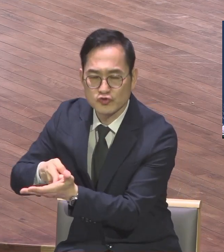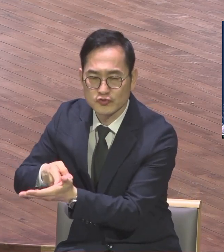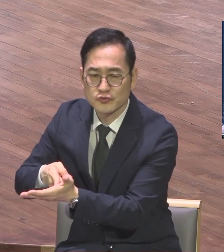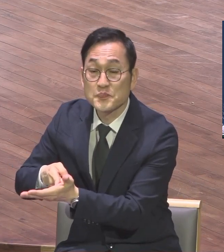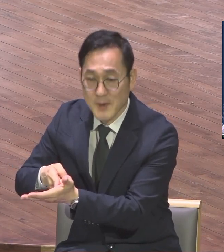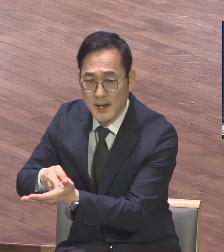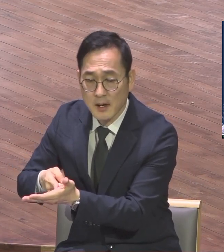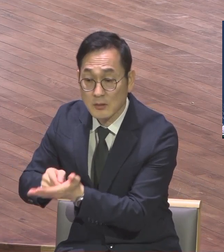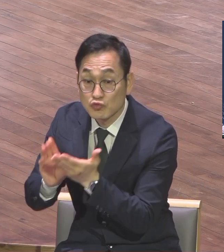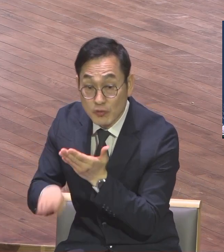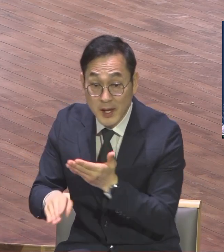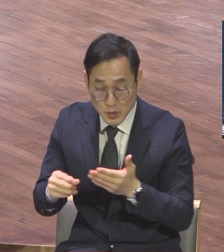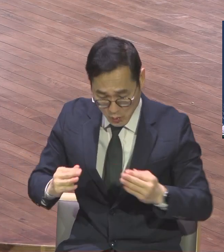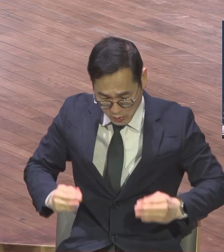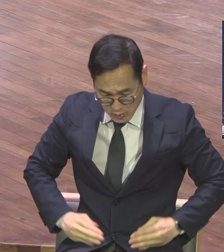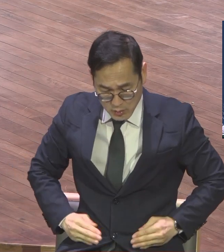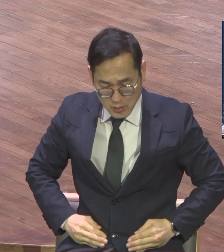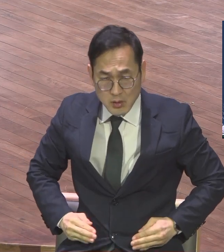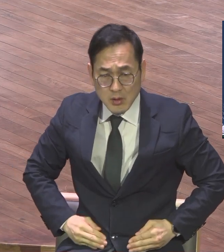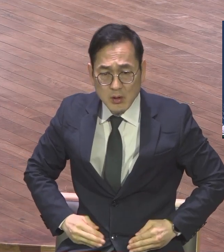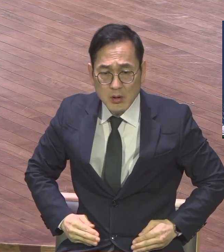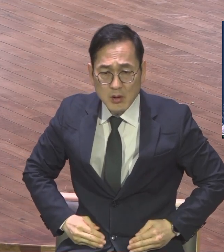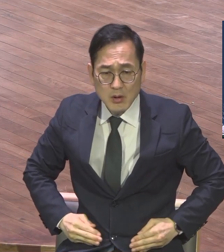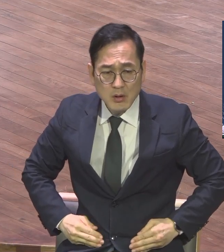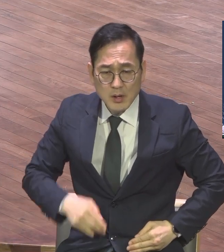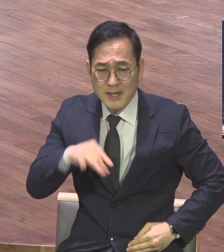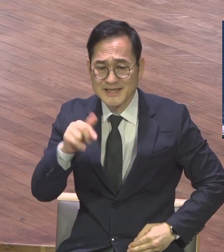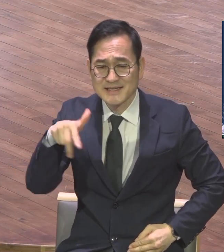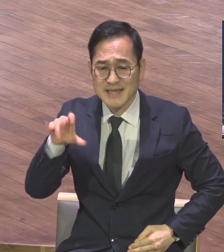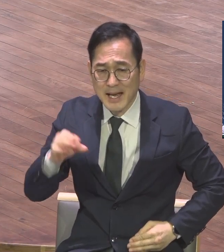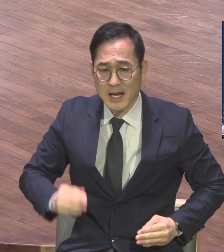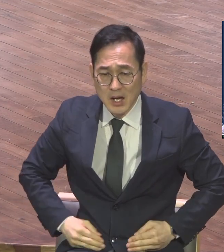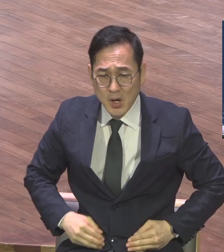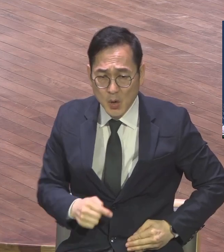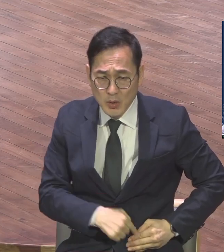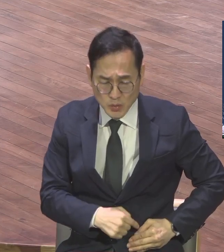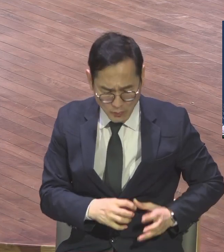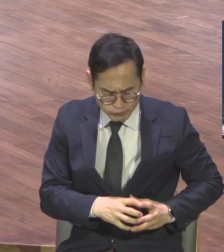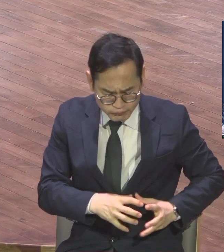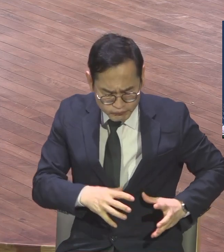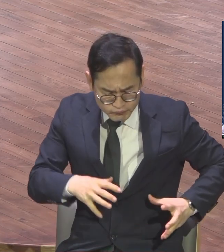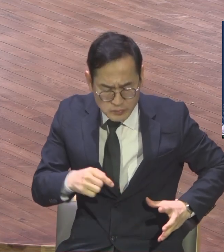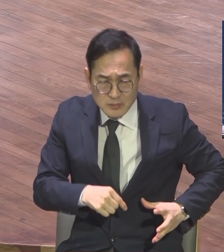문제가 있어가지고 신장 물풍선을 제거하는 수술을 함께 받았습니다.